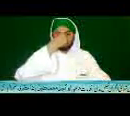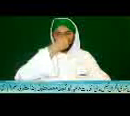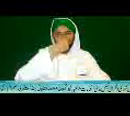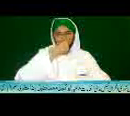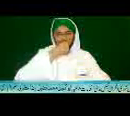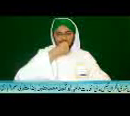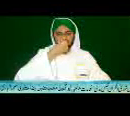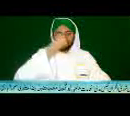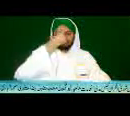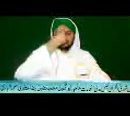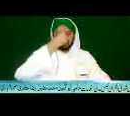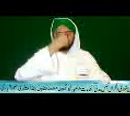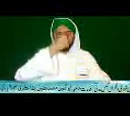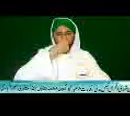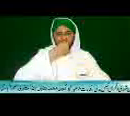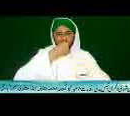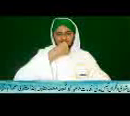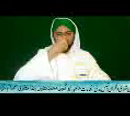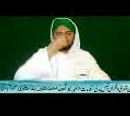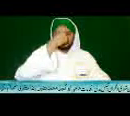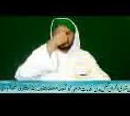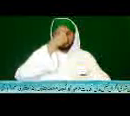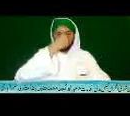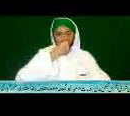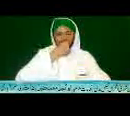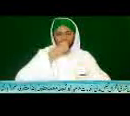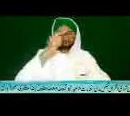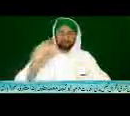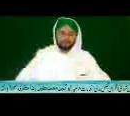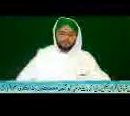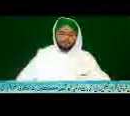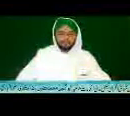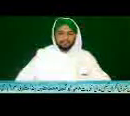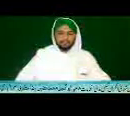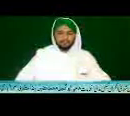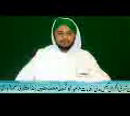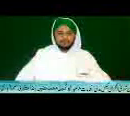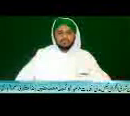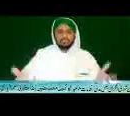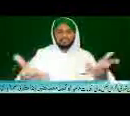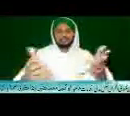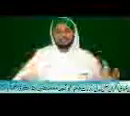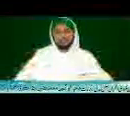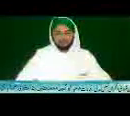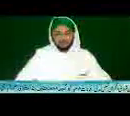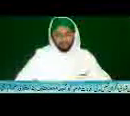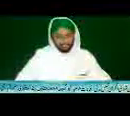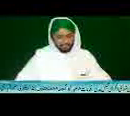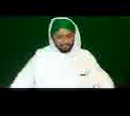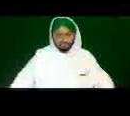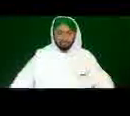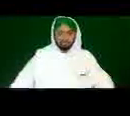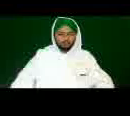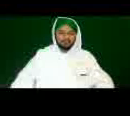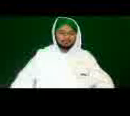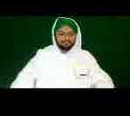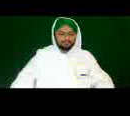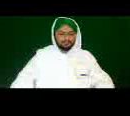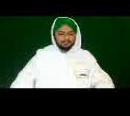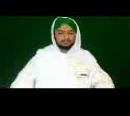رونا رونا رونا. تو یہ آج کا سبق بھی ہمارا مکمل ہوا.